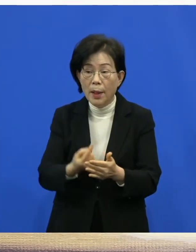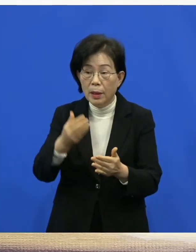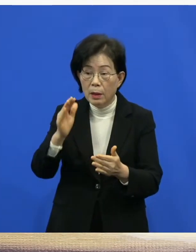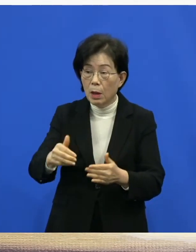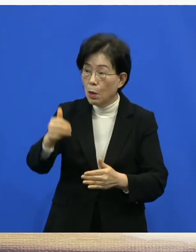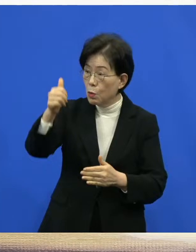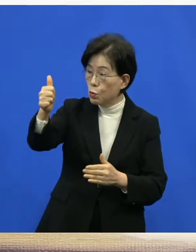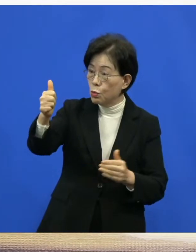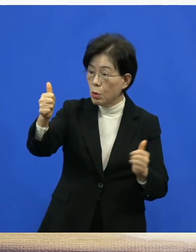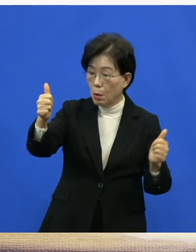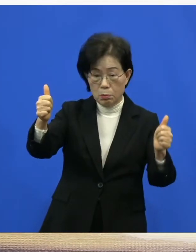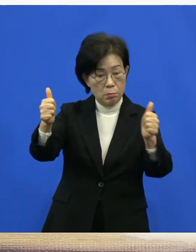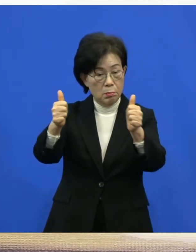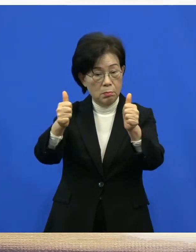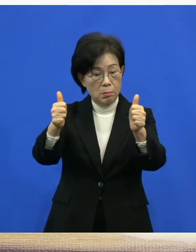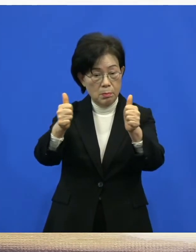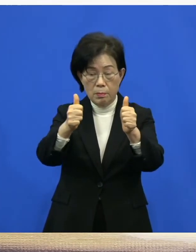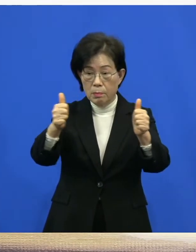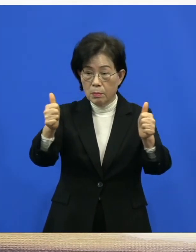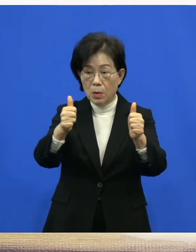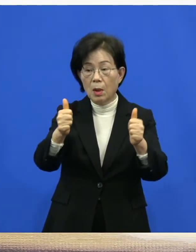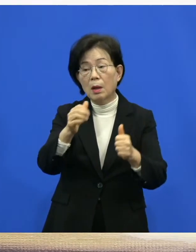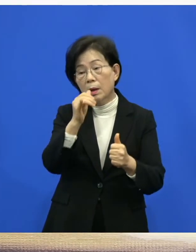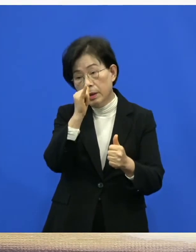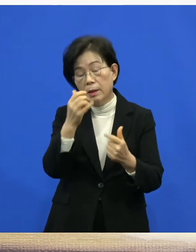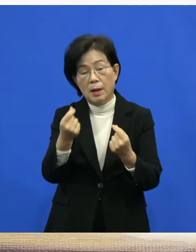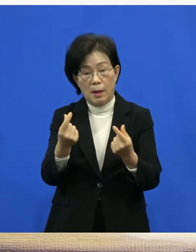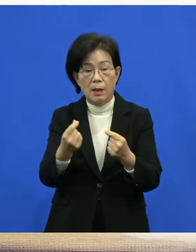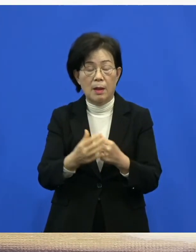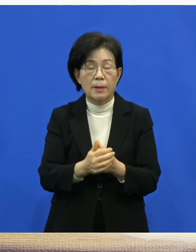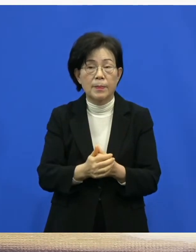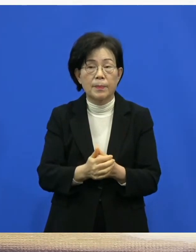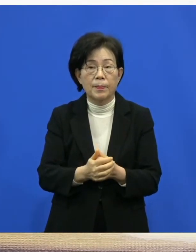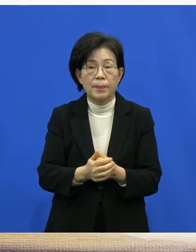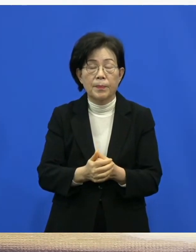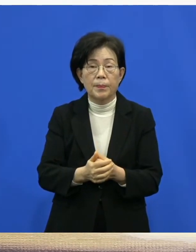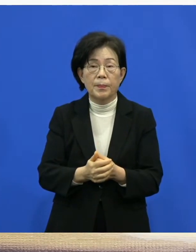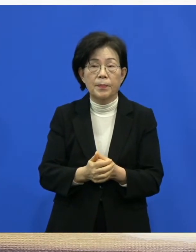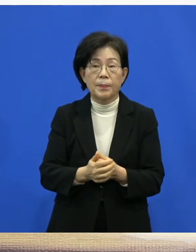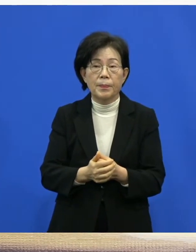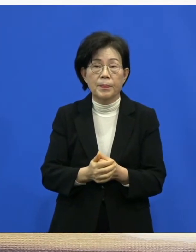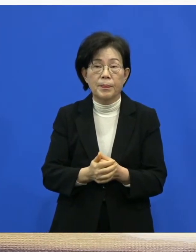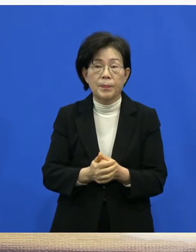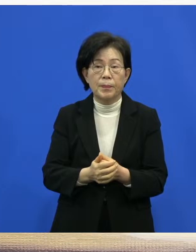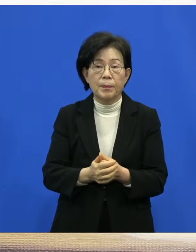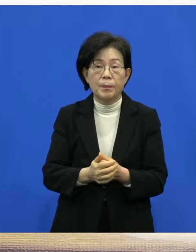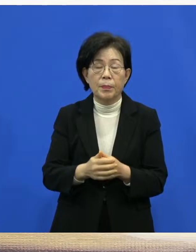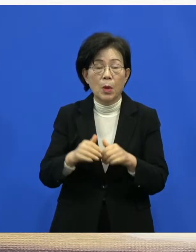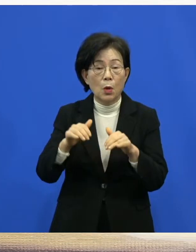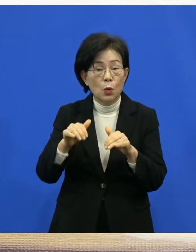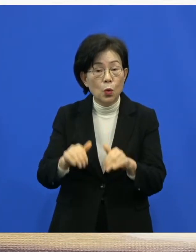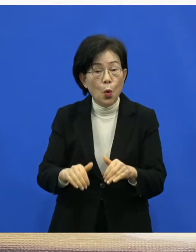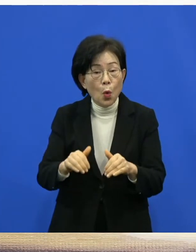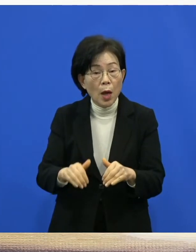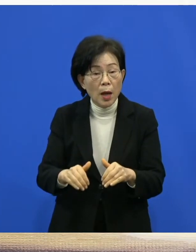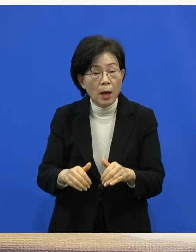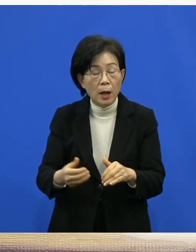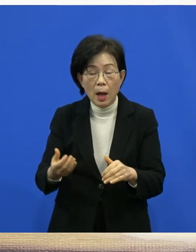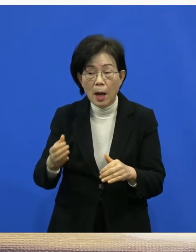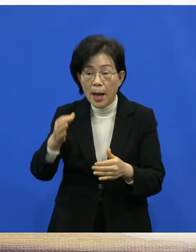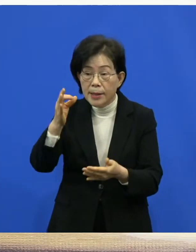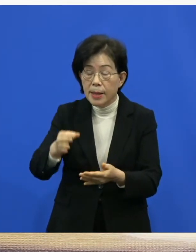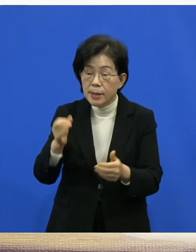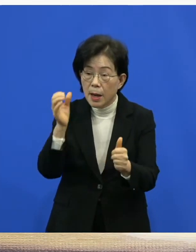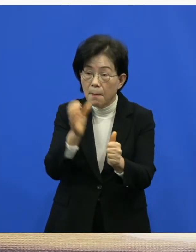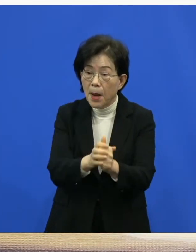거예요. 모든 걸 다 관리하니까 책임지니까. 여러분 노예에게 어떻게 이런 걸 맡길 수가 있습니까?